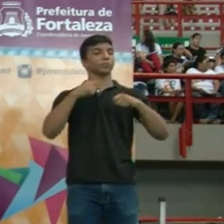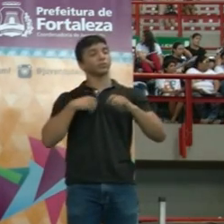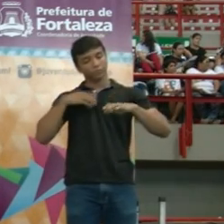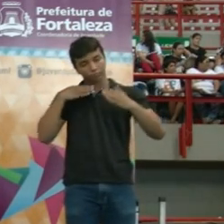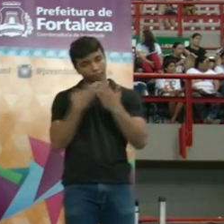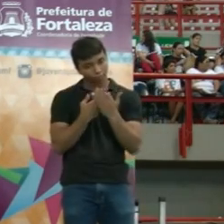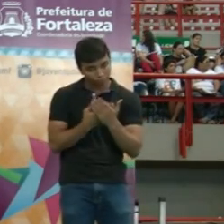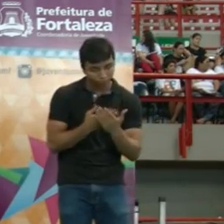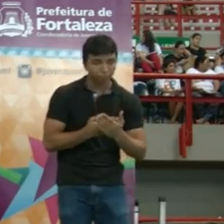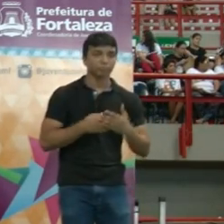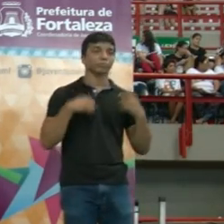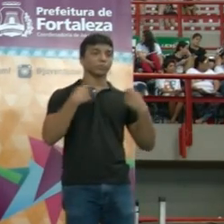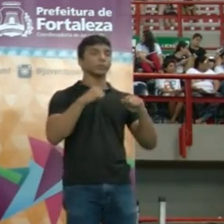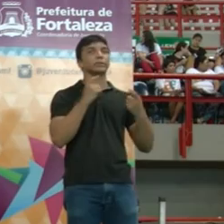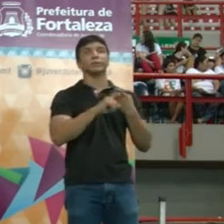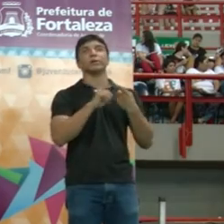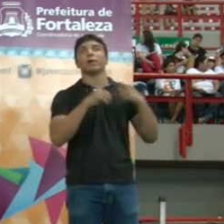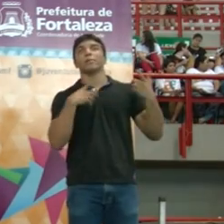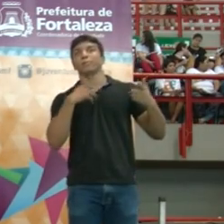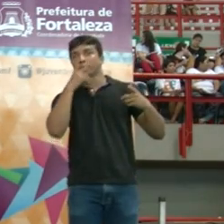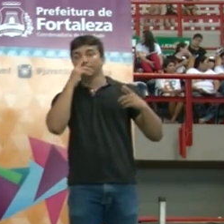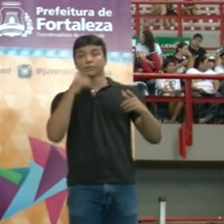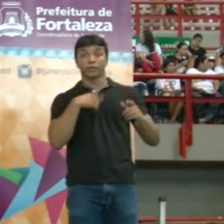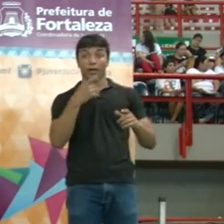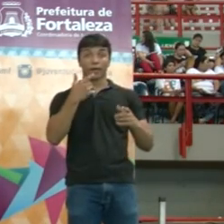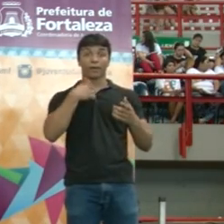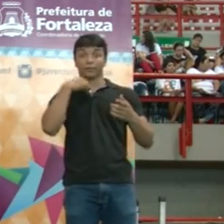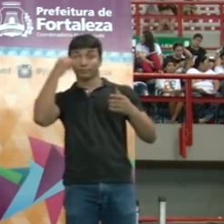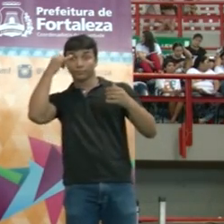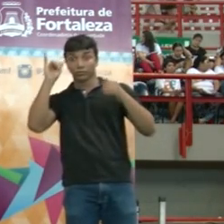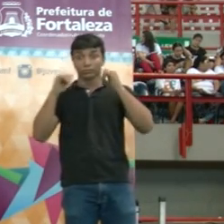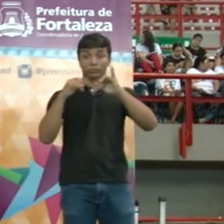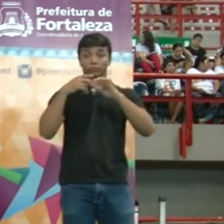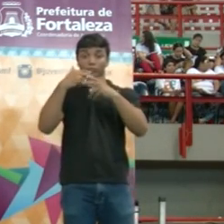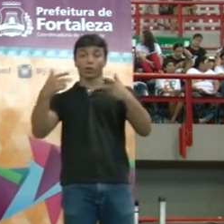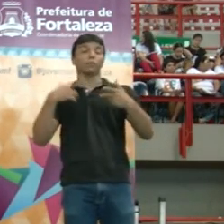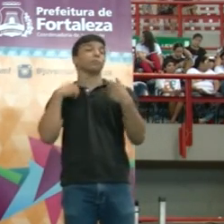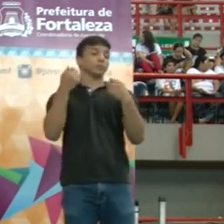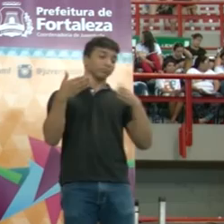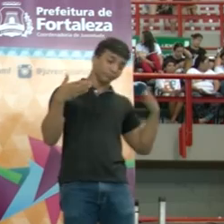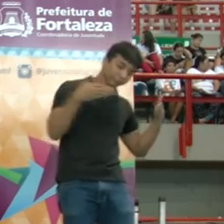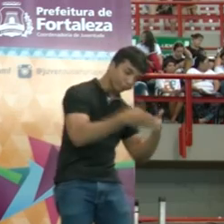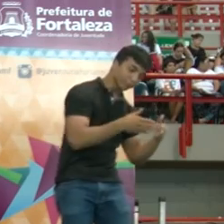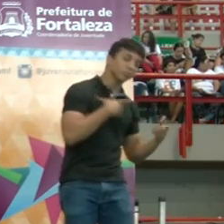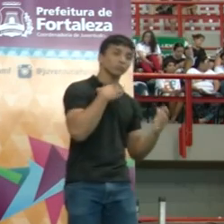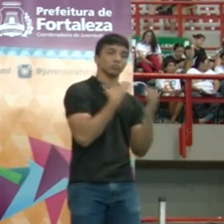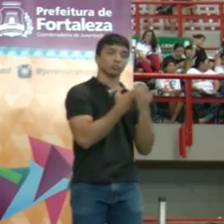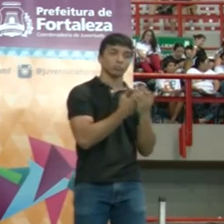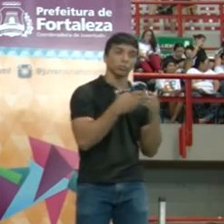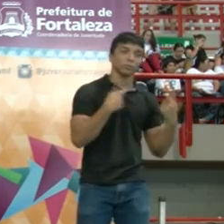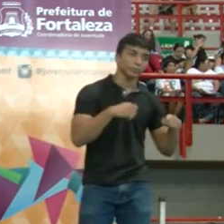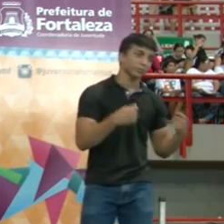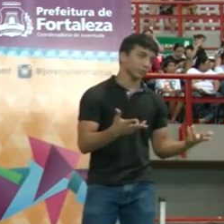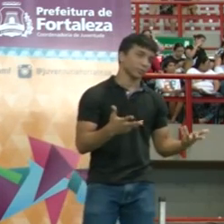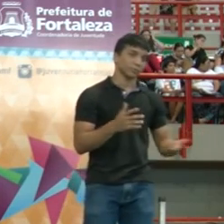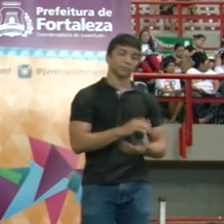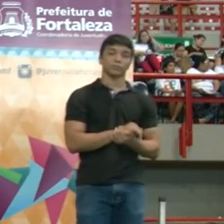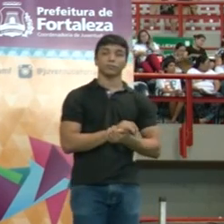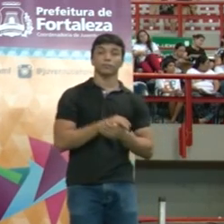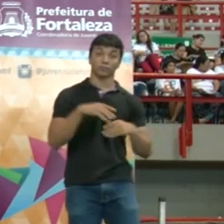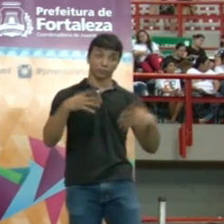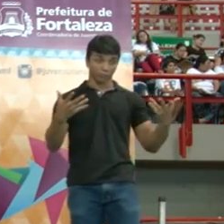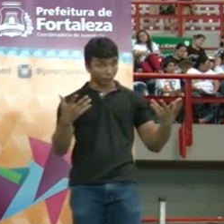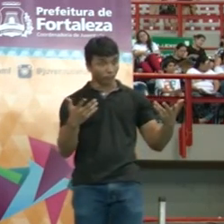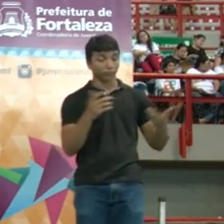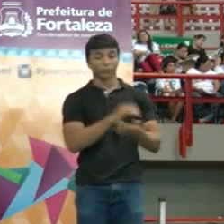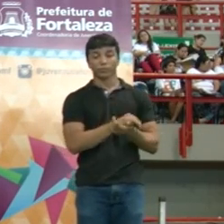esforço, né? Muito mais restrições. A gente precisa tomar muito mais, se dedicar muito mais para ele. Então a